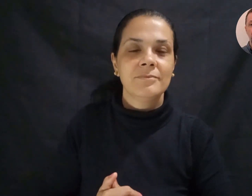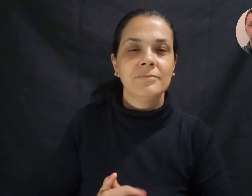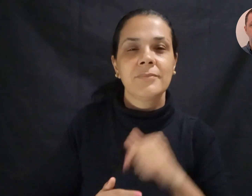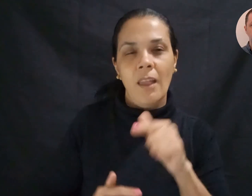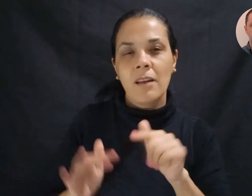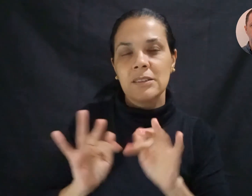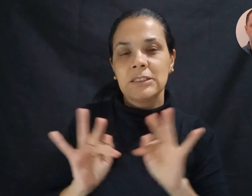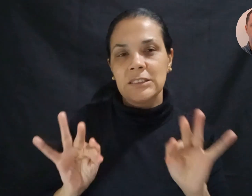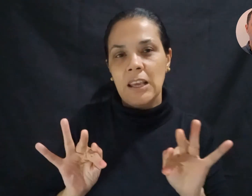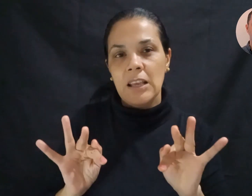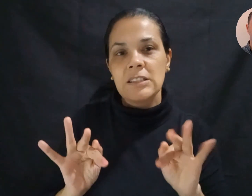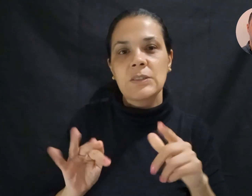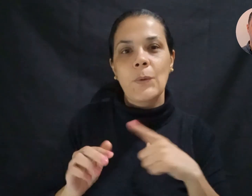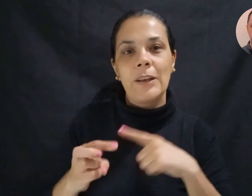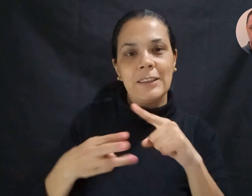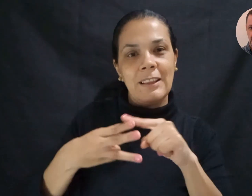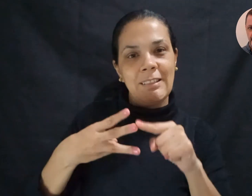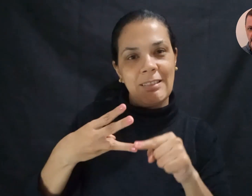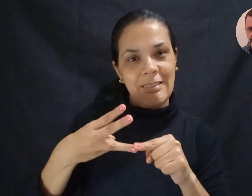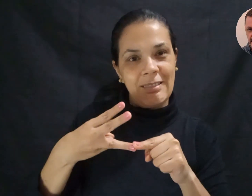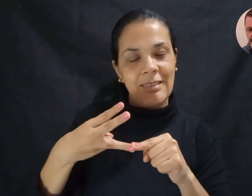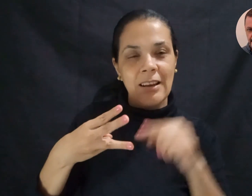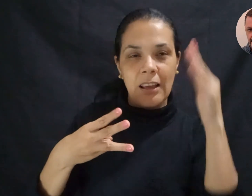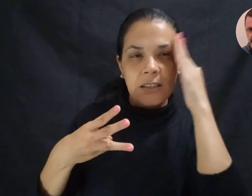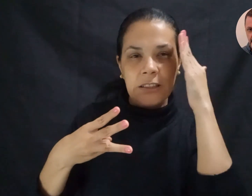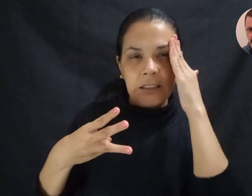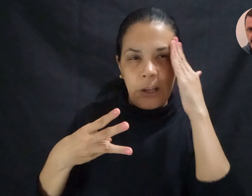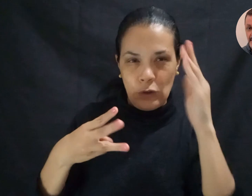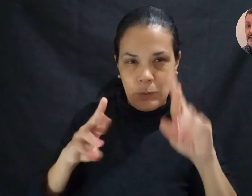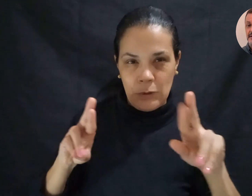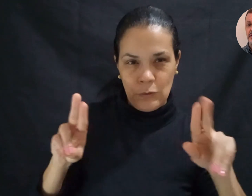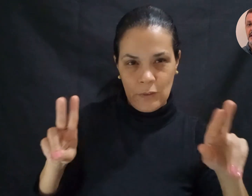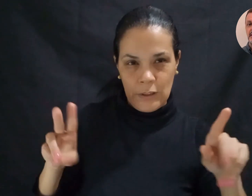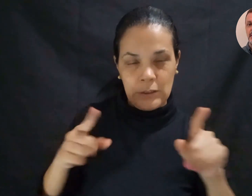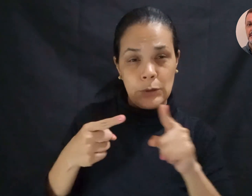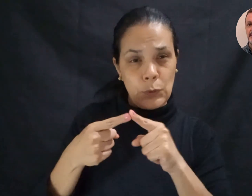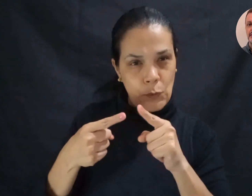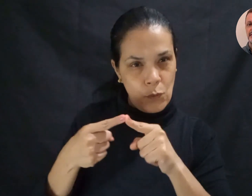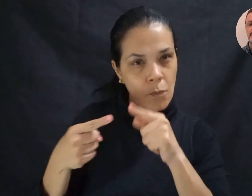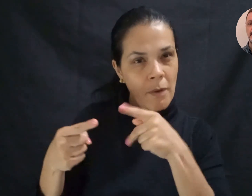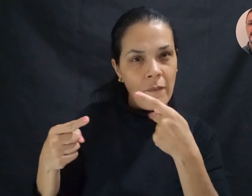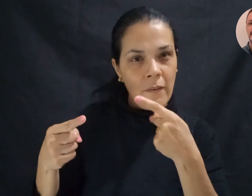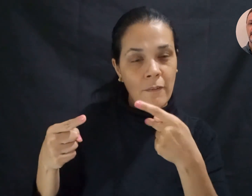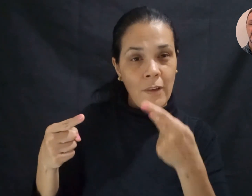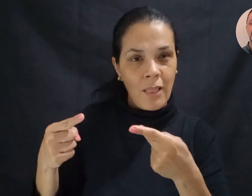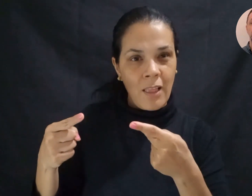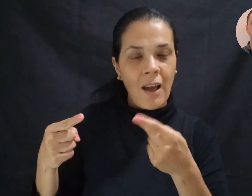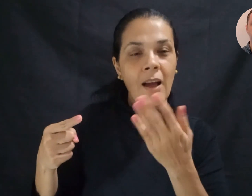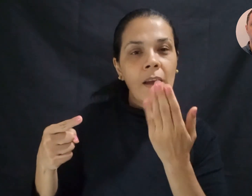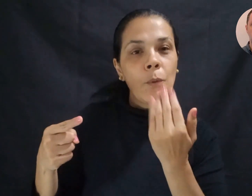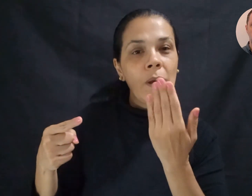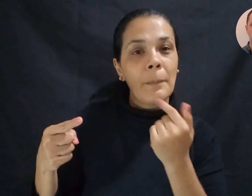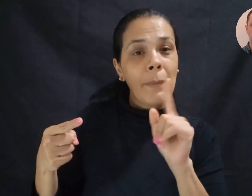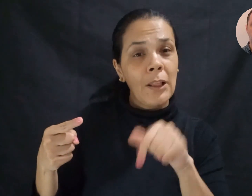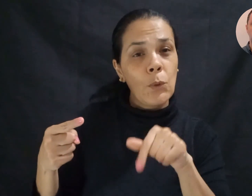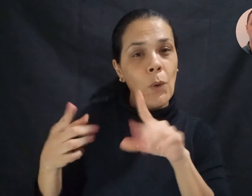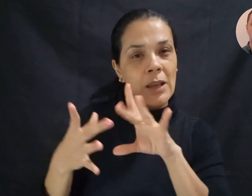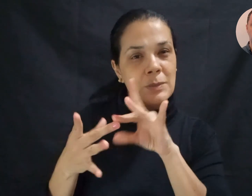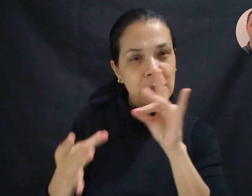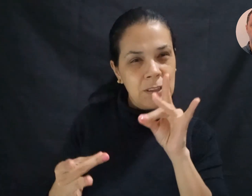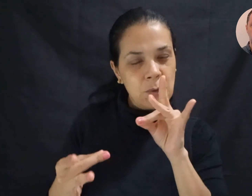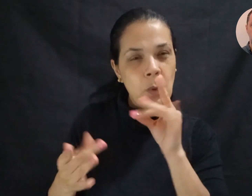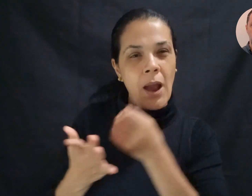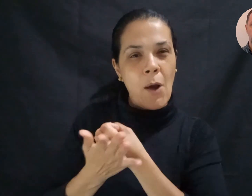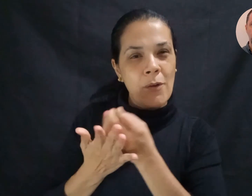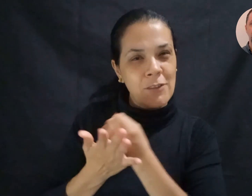Essa passagem tem 3 interpretações possíveis. Uma delas dirá que o alimento distribuído foi o alimento espiritual, a boa